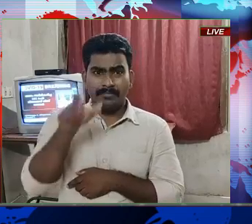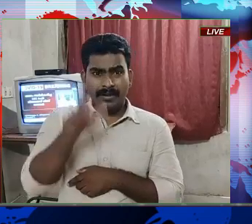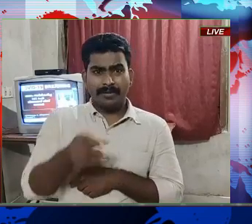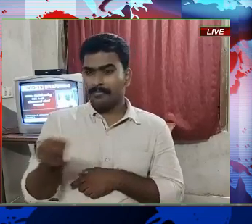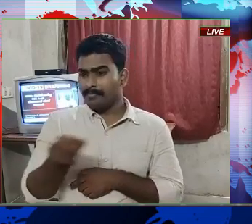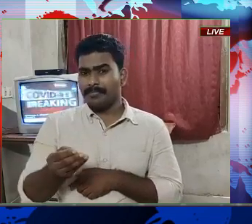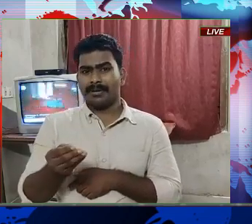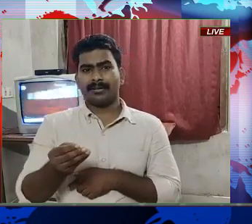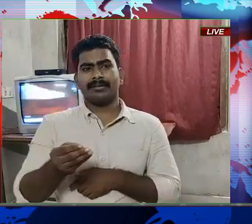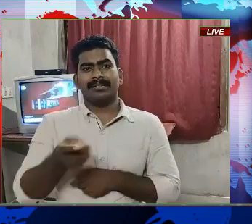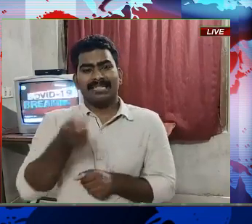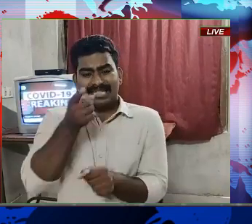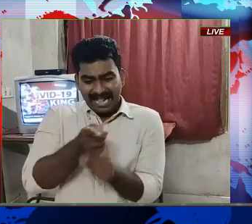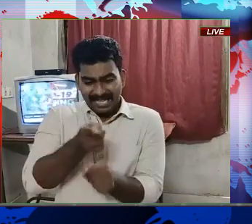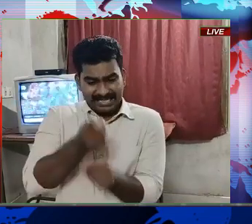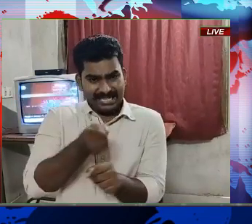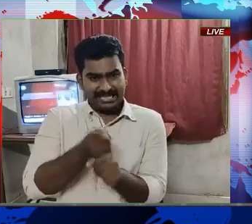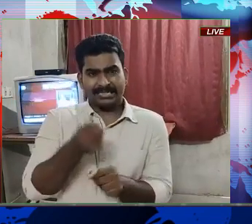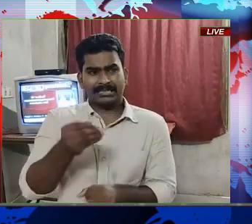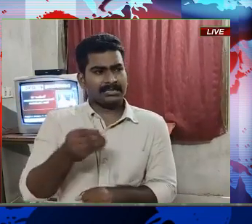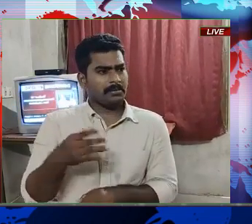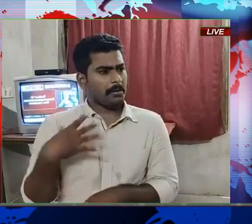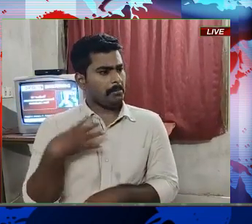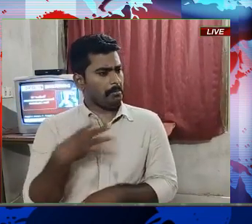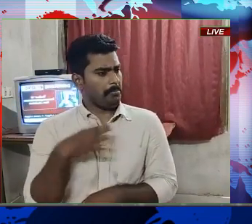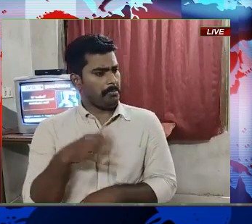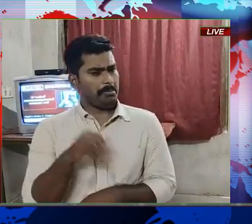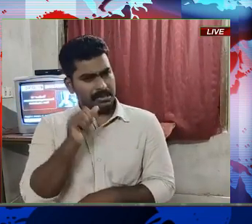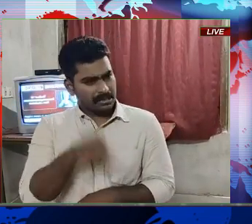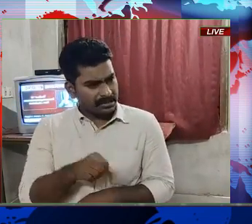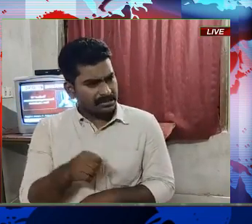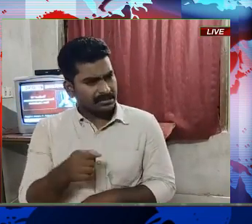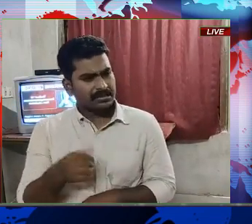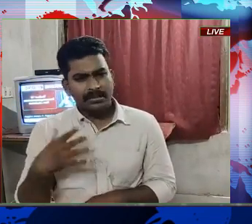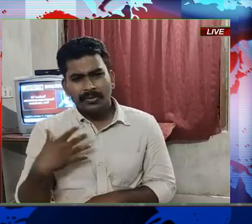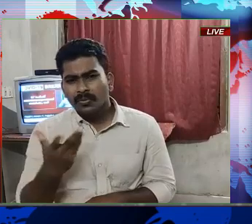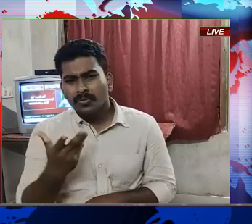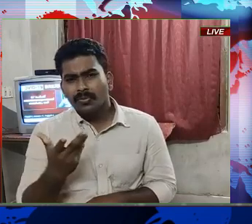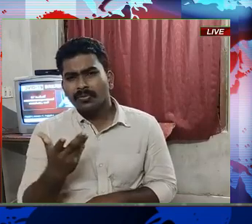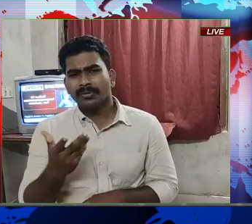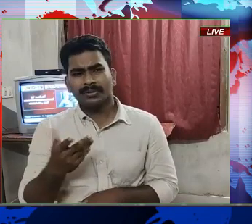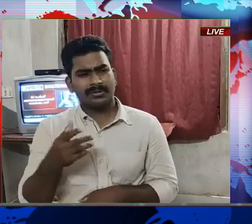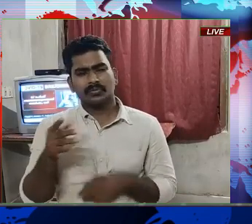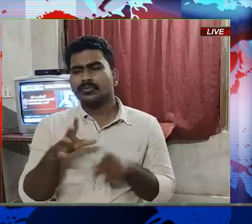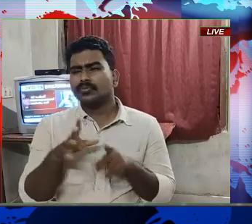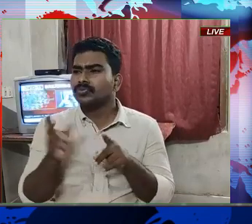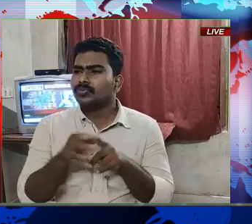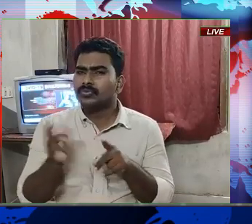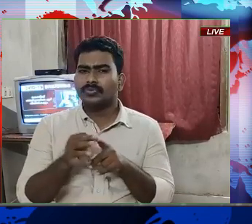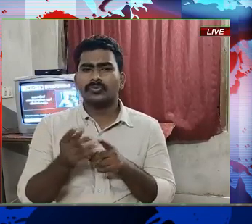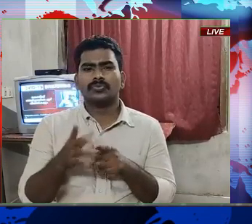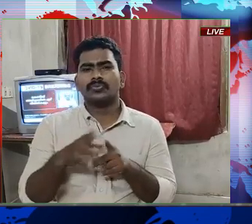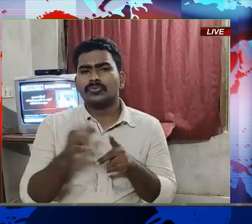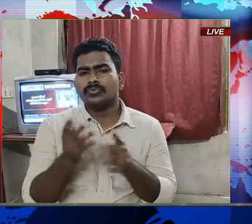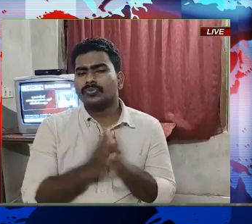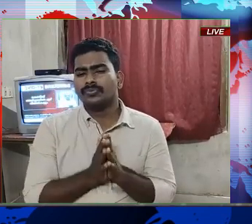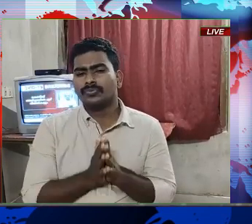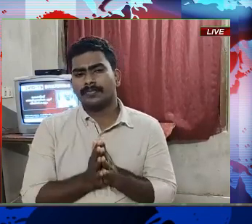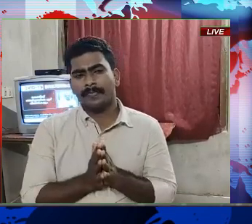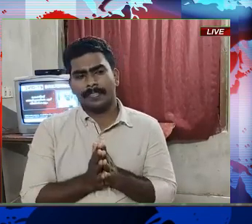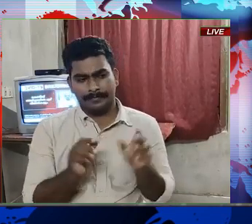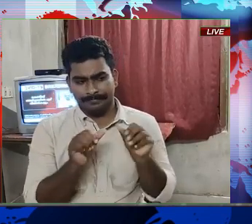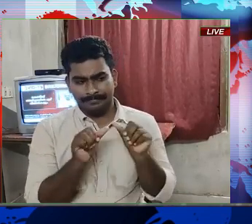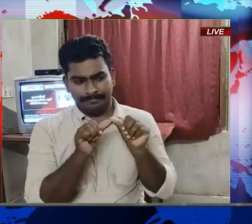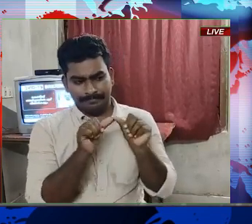നേരിടുമ്പോൾ തങ്ങളാലാകാവുന്ന രീതിയിൽ സഹകരിക്കണമെന്നല്ലേ കാണുക. അതിൽ സർക്കാർ പറഞ്ഞിട്ടുള്ളത് 1 മാസത്തെ ശമ്പളം നിങ്ങൾ നൽകാൻ